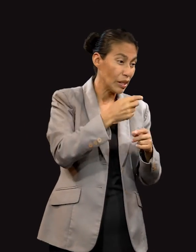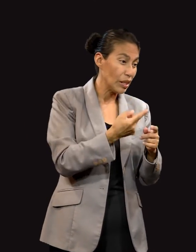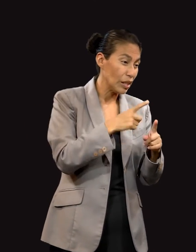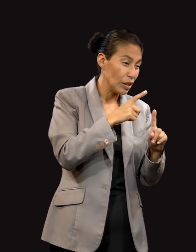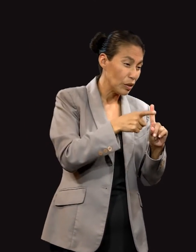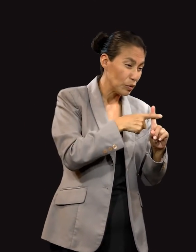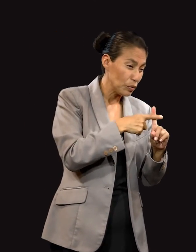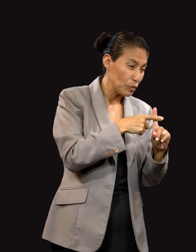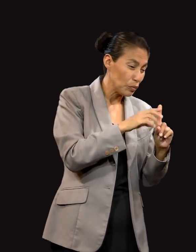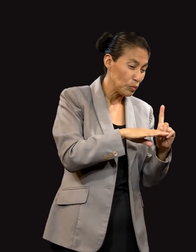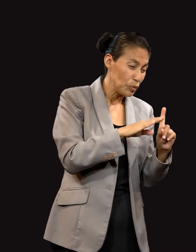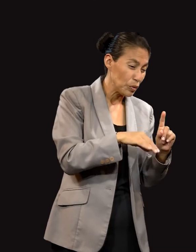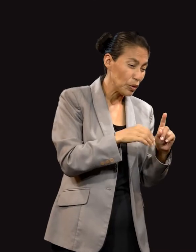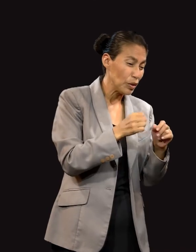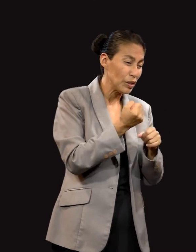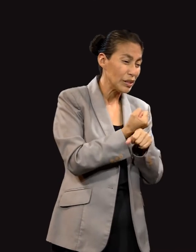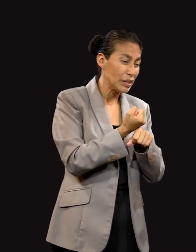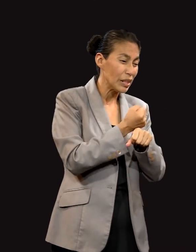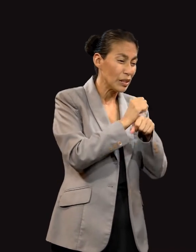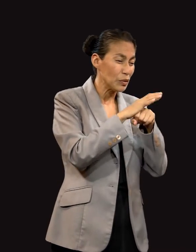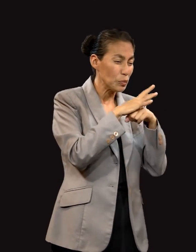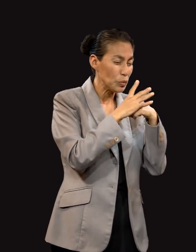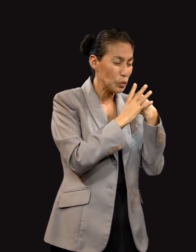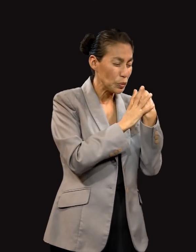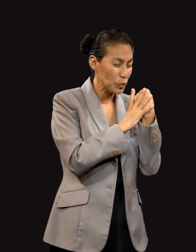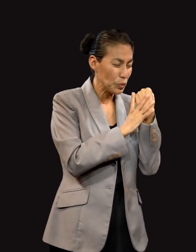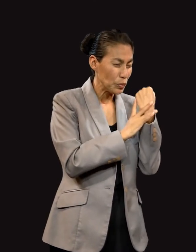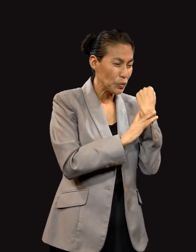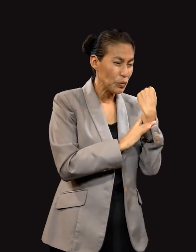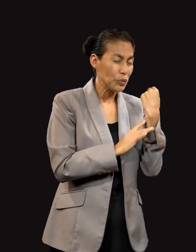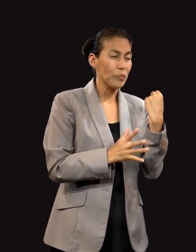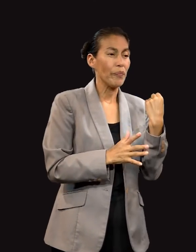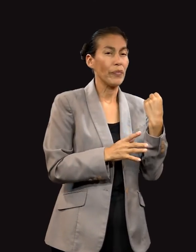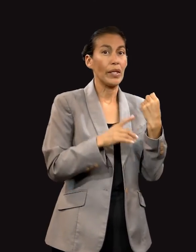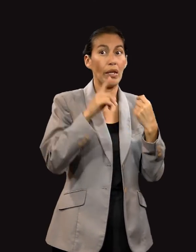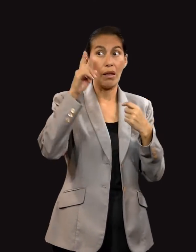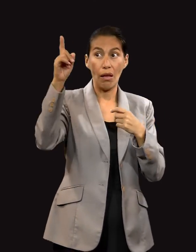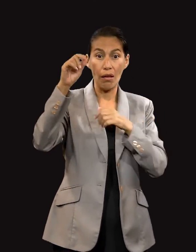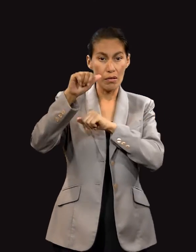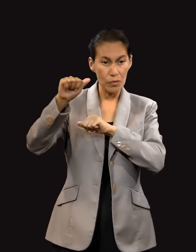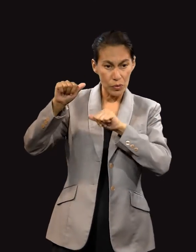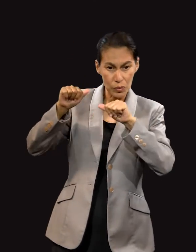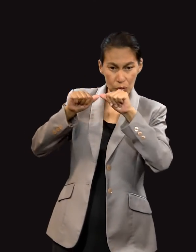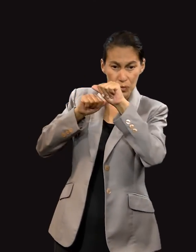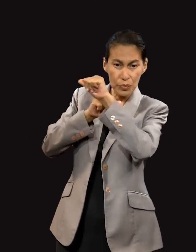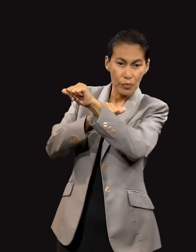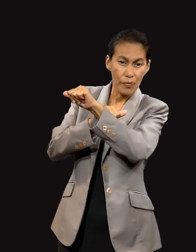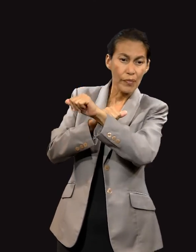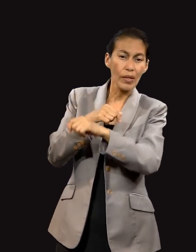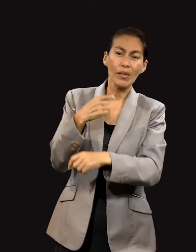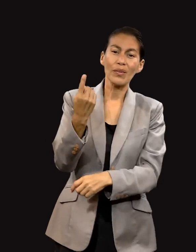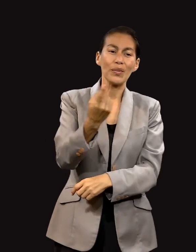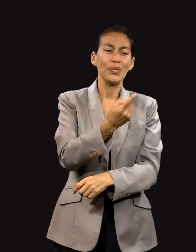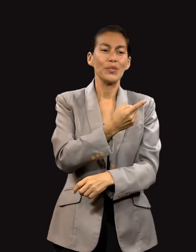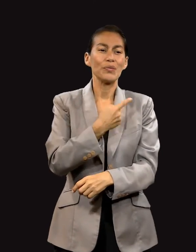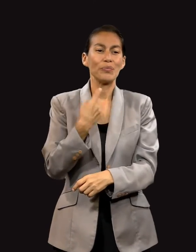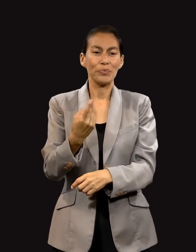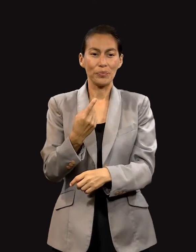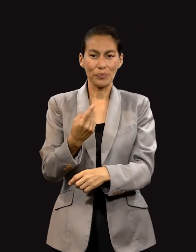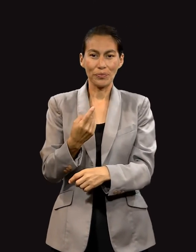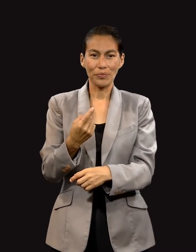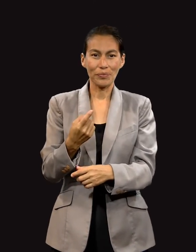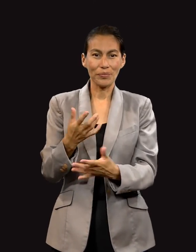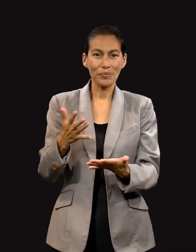directo hasta el trono de la gracia. Así es. Cristo resucitó e intercede delante del trono de la gracia para que